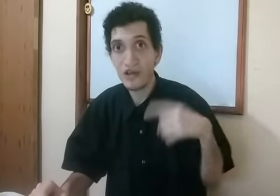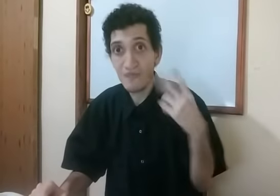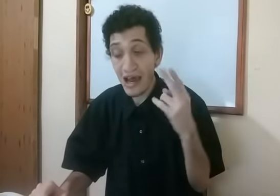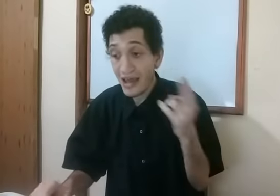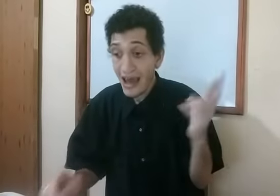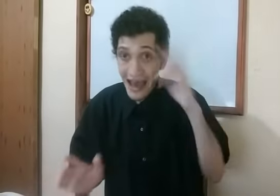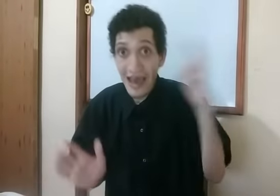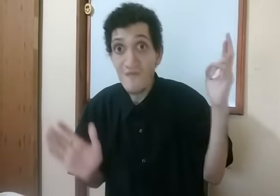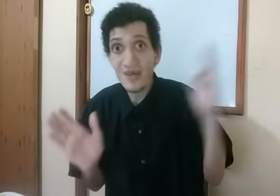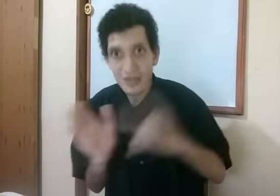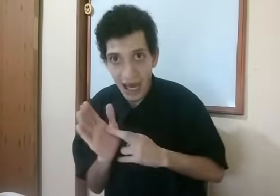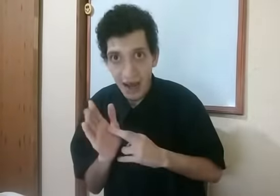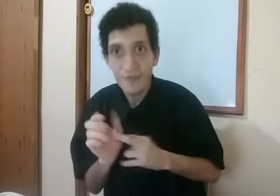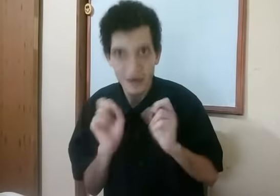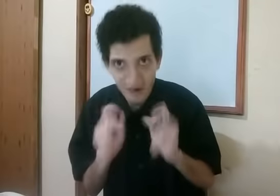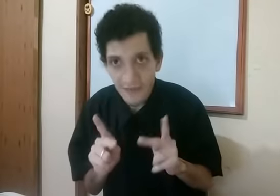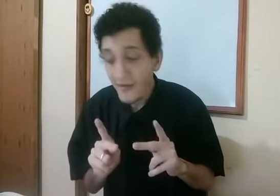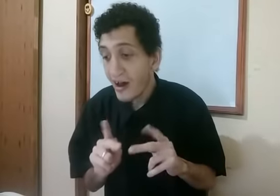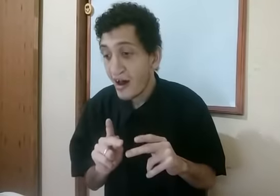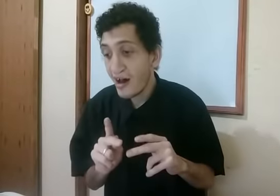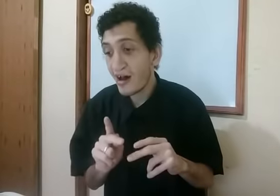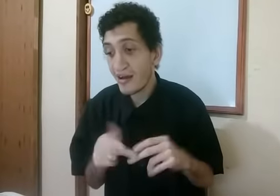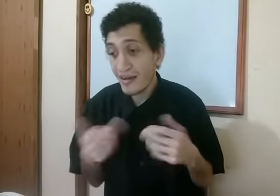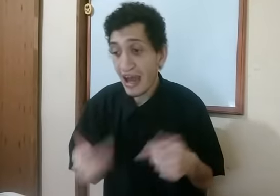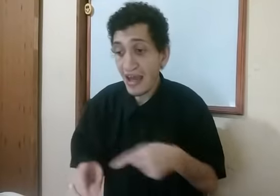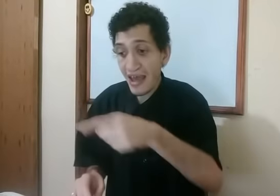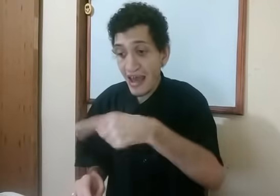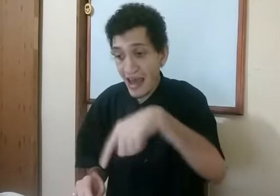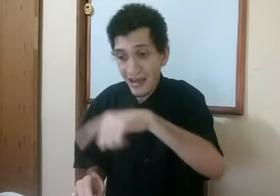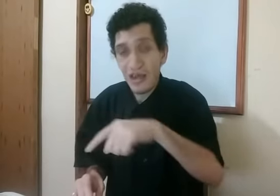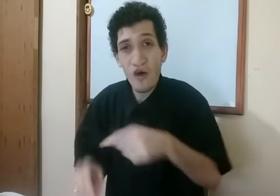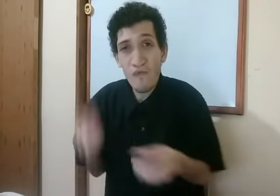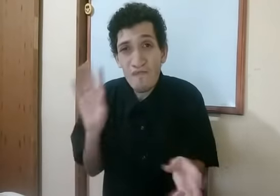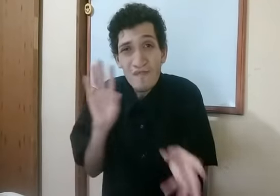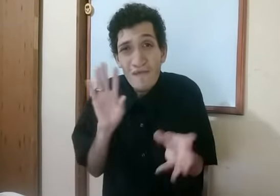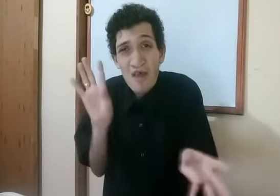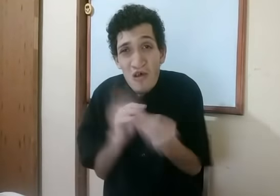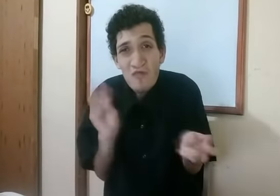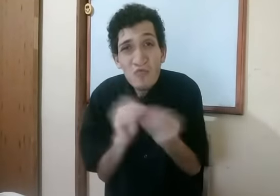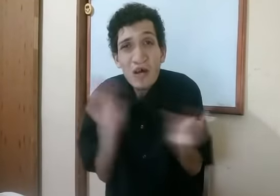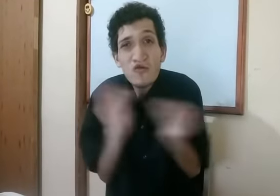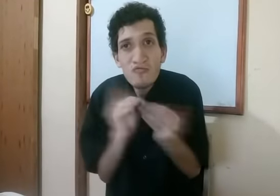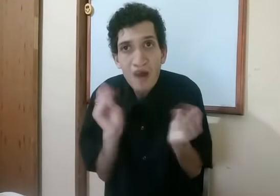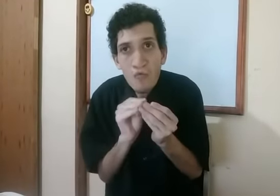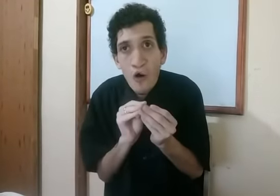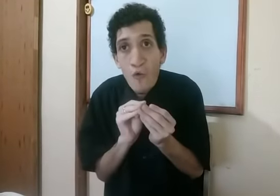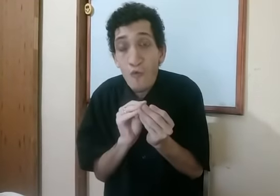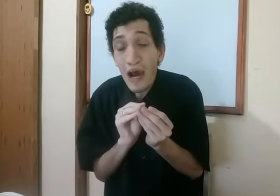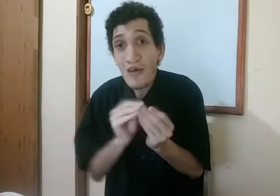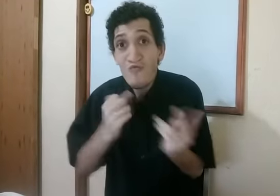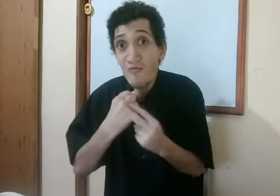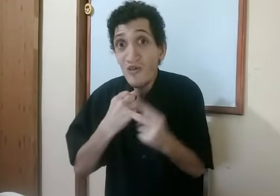vai revisar, tá bom? E eu meio que fiz um resumão quais verbos